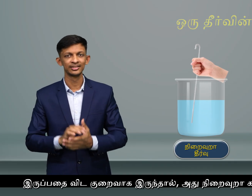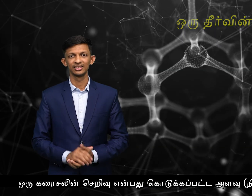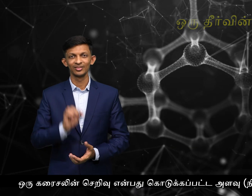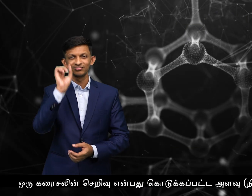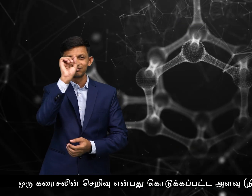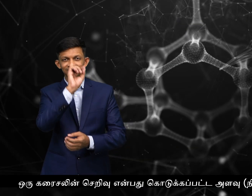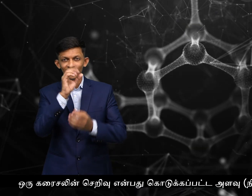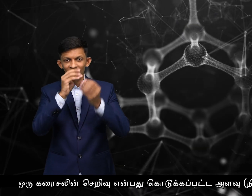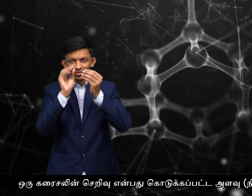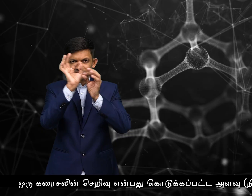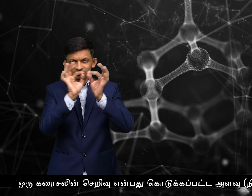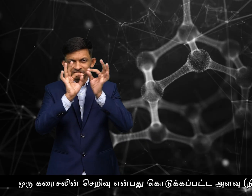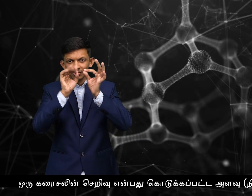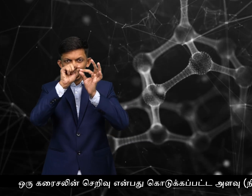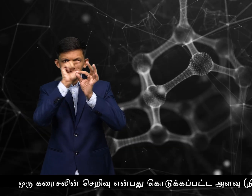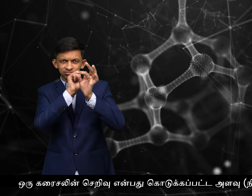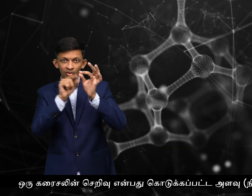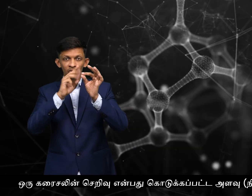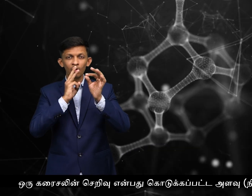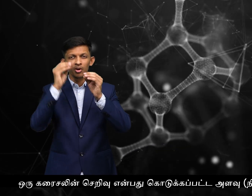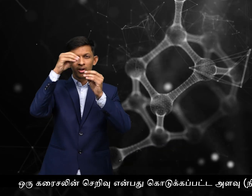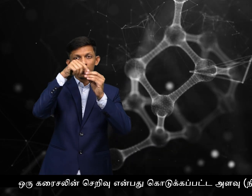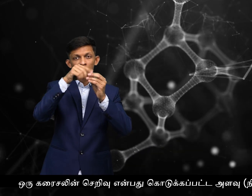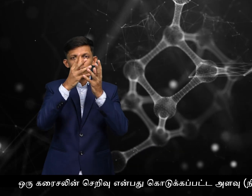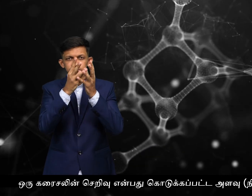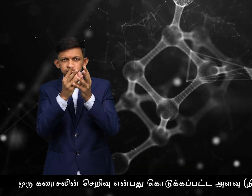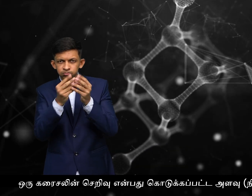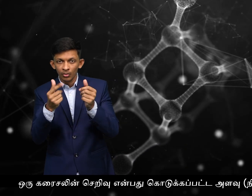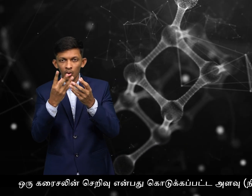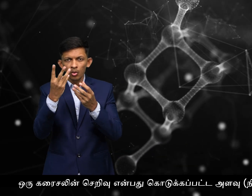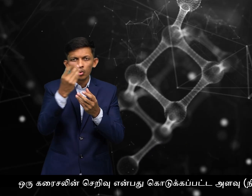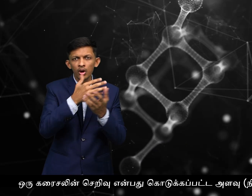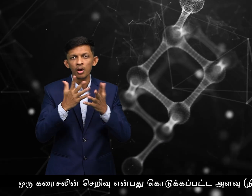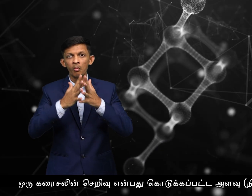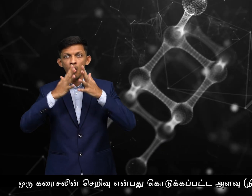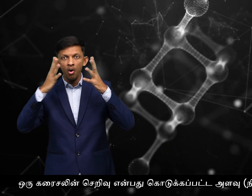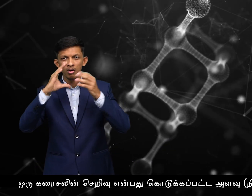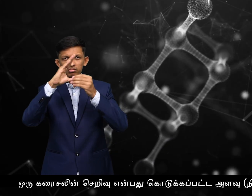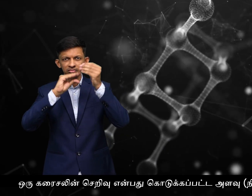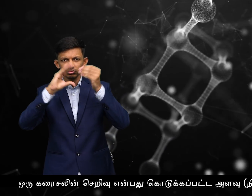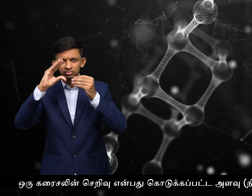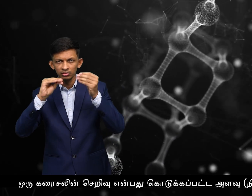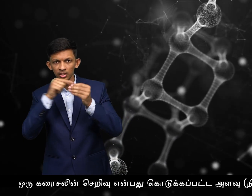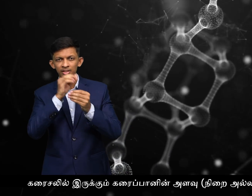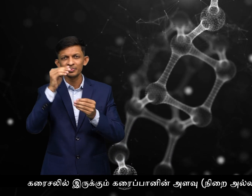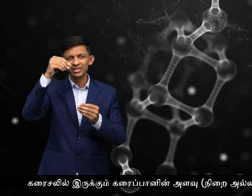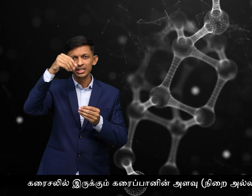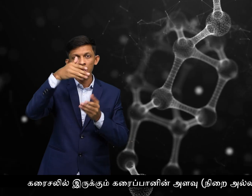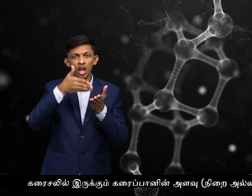ஒரு கரைசலின் செறிவு என்பது கொடுக்கப்பட்ட அளவு, அதாவது நிறை அல்லது அளவு, கரைசலில்